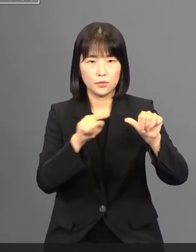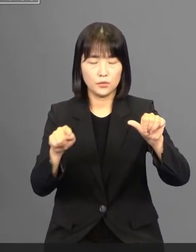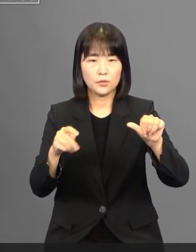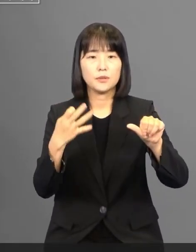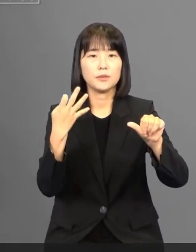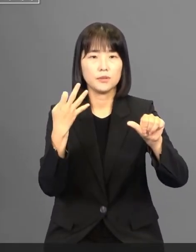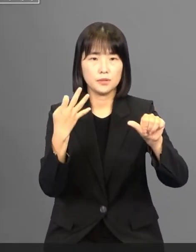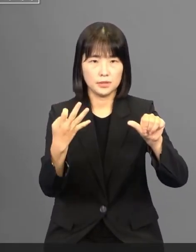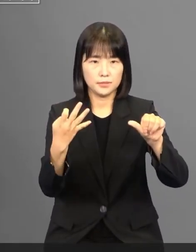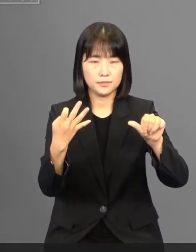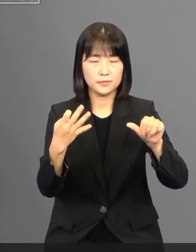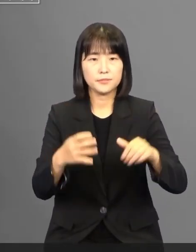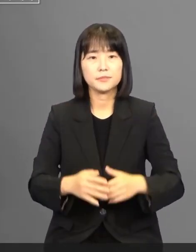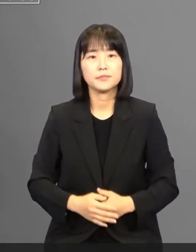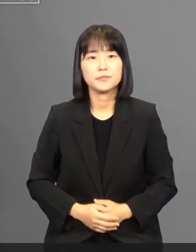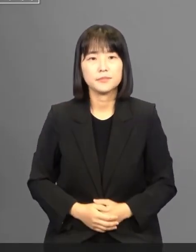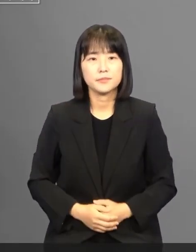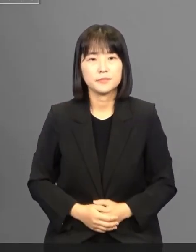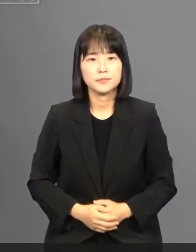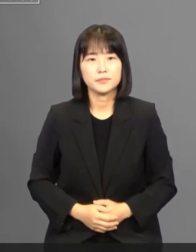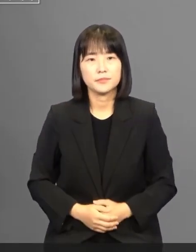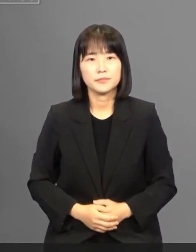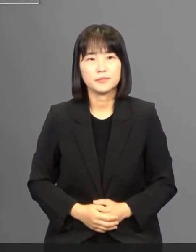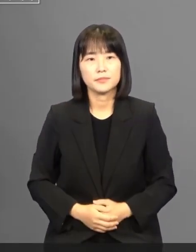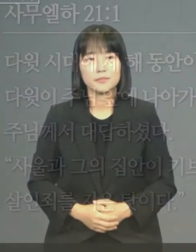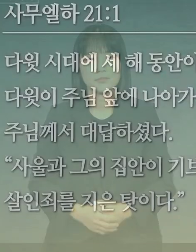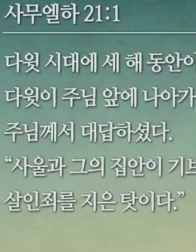그리고 5절에서 14절만 하겠습니다.